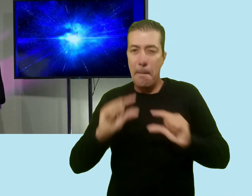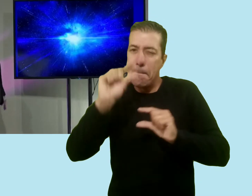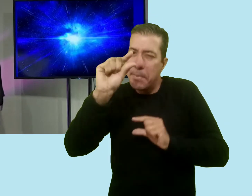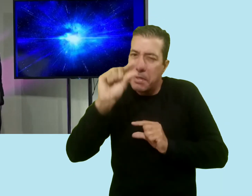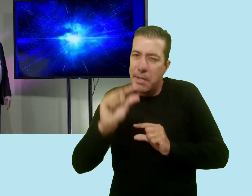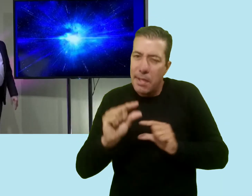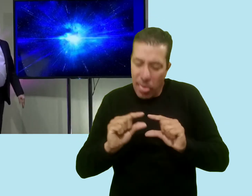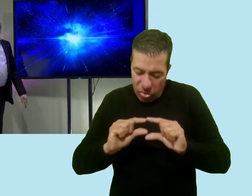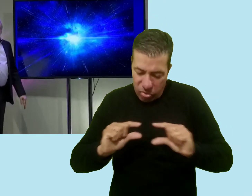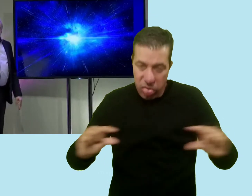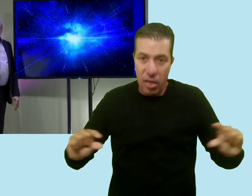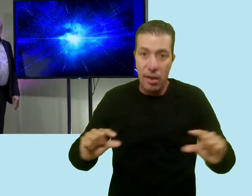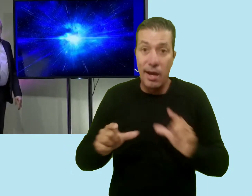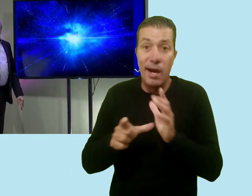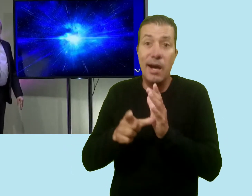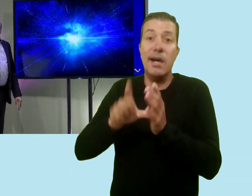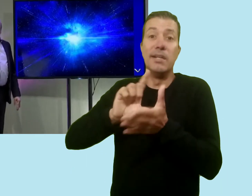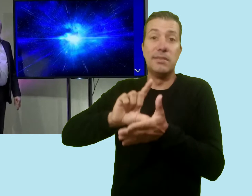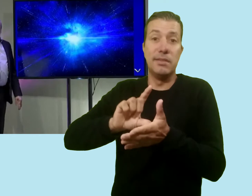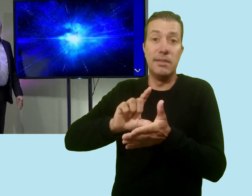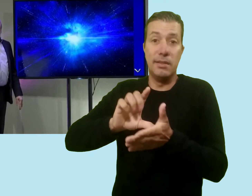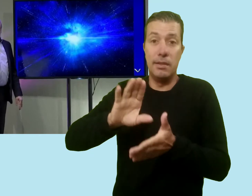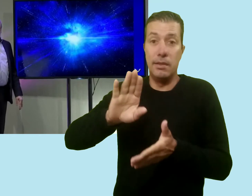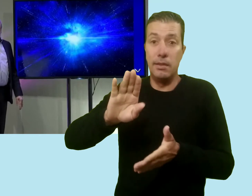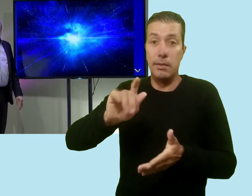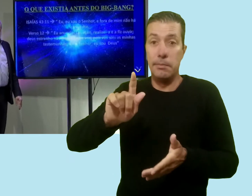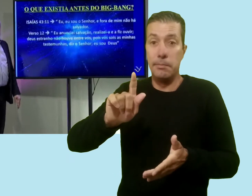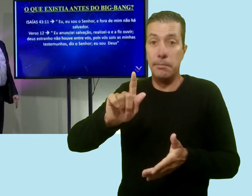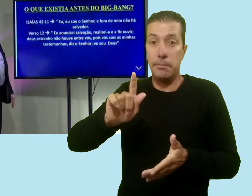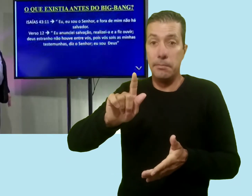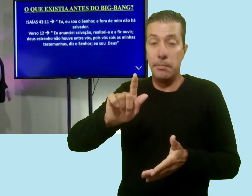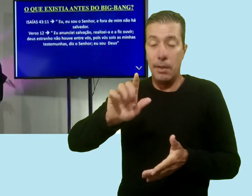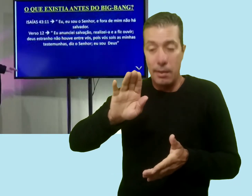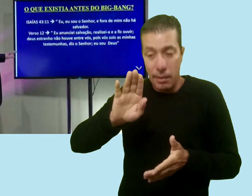Eu vou te dizer o que existia antes do Big Bang. Está na Bíblia.